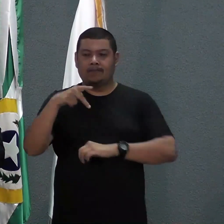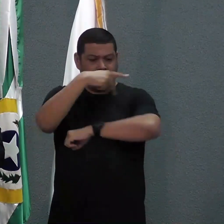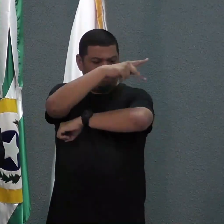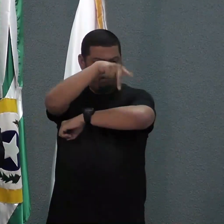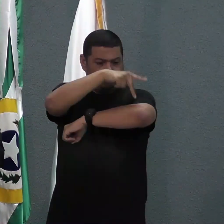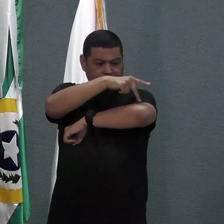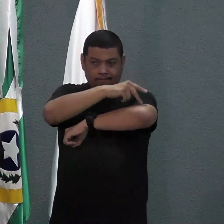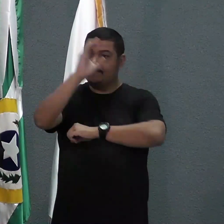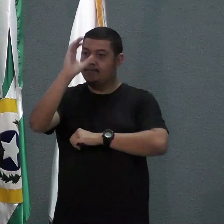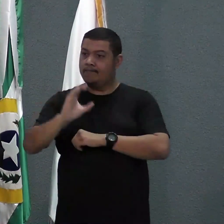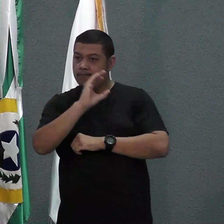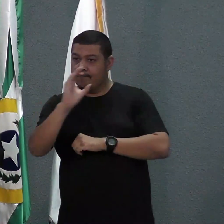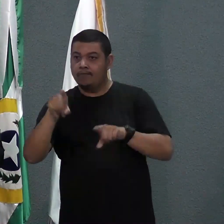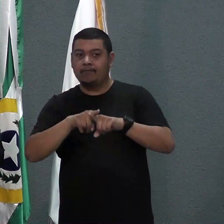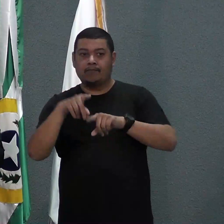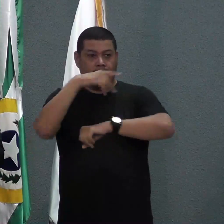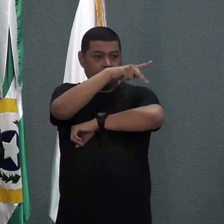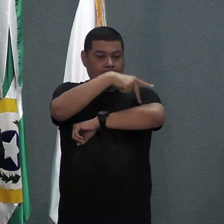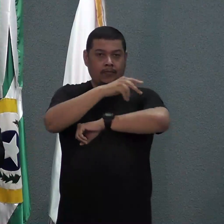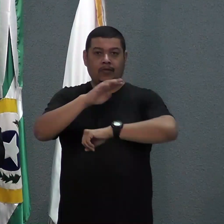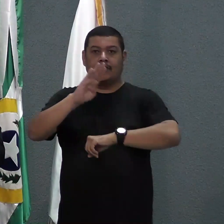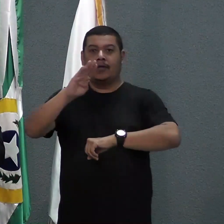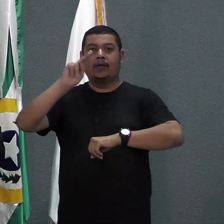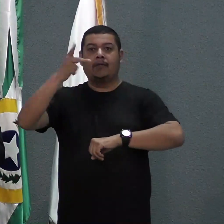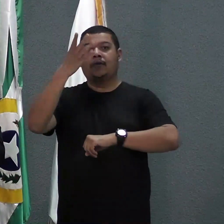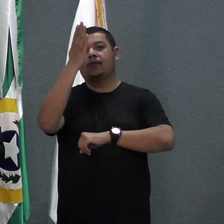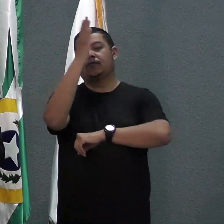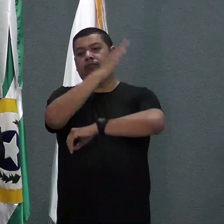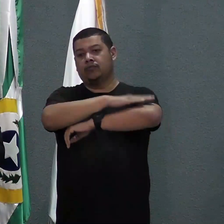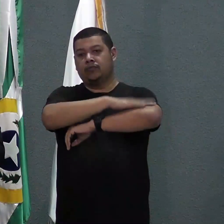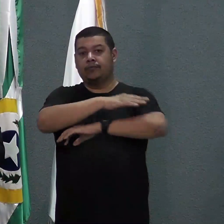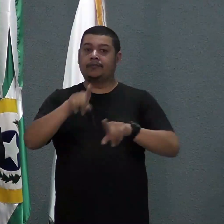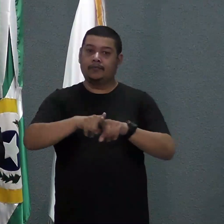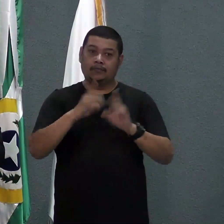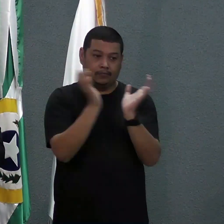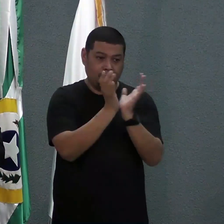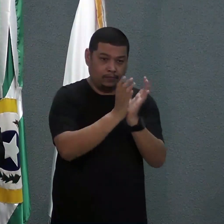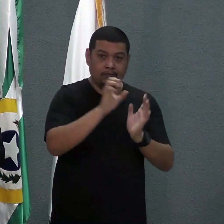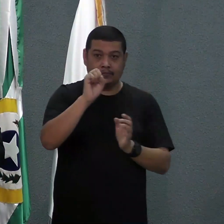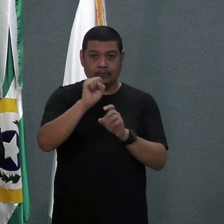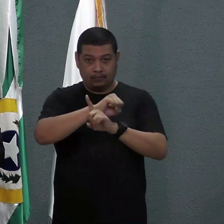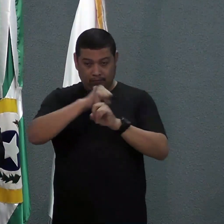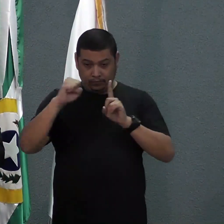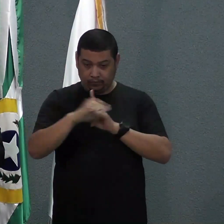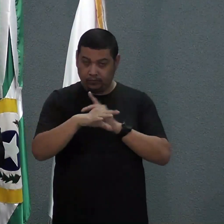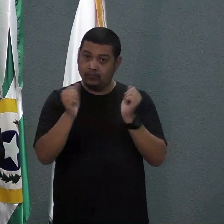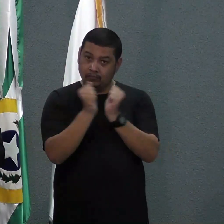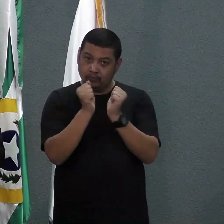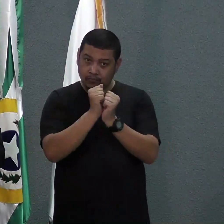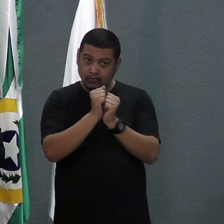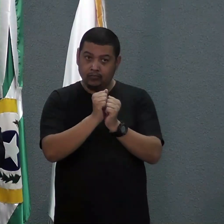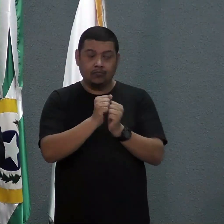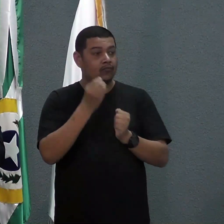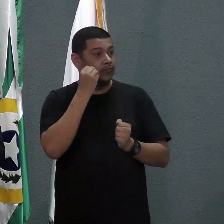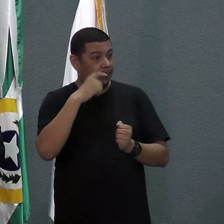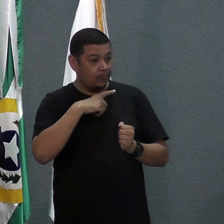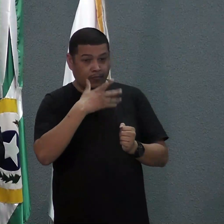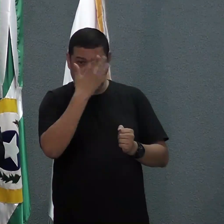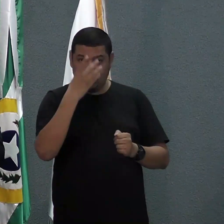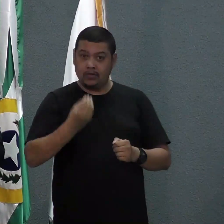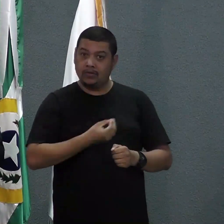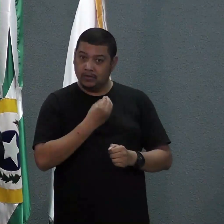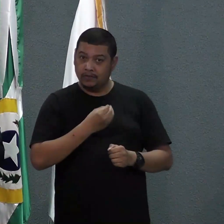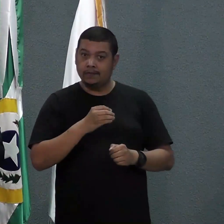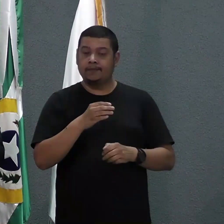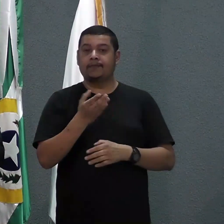vi ali pessoalmente na Praça da Belo Horizonte, a equipe da SEMAST, juntamente aí com esses moradores de rua,